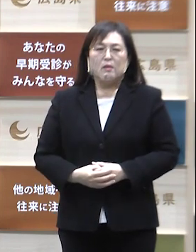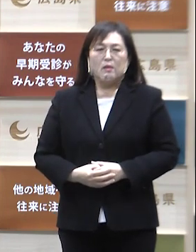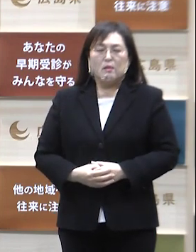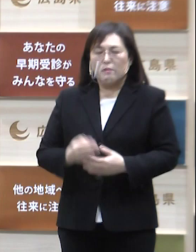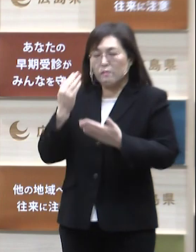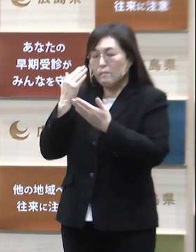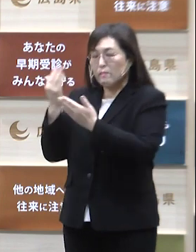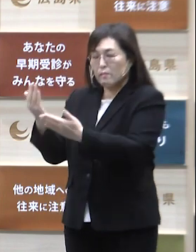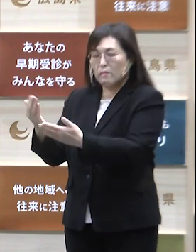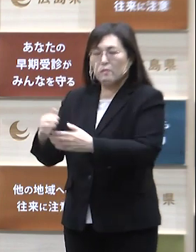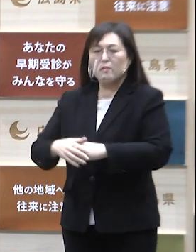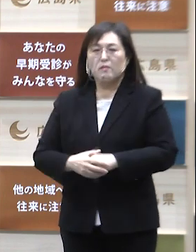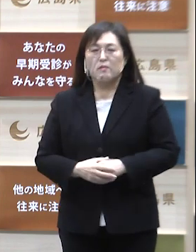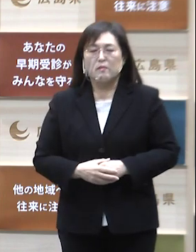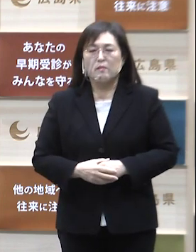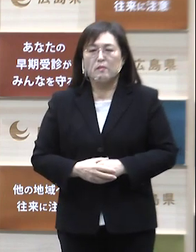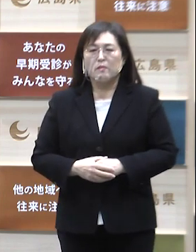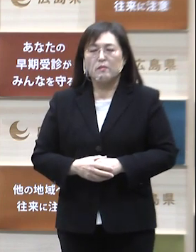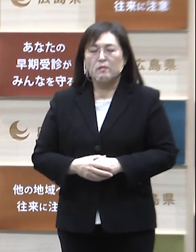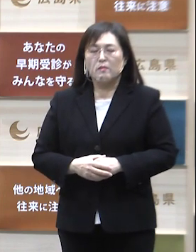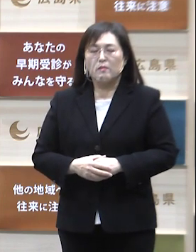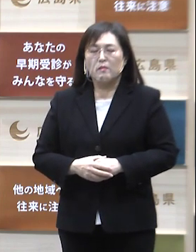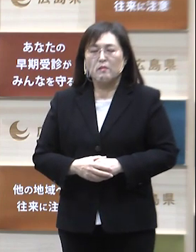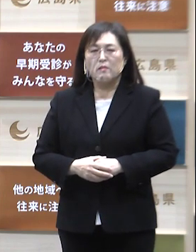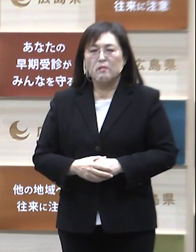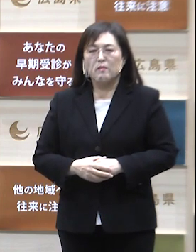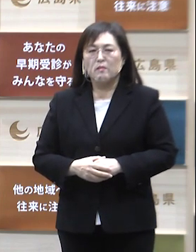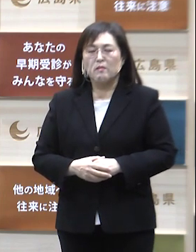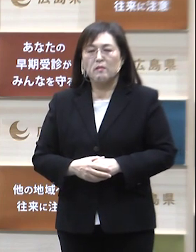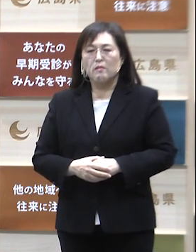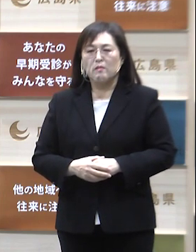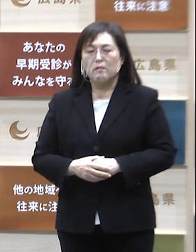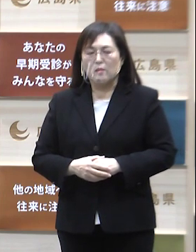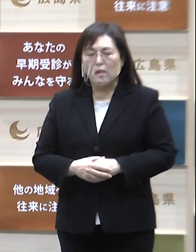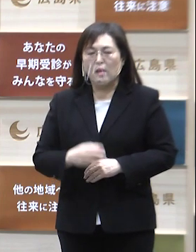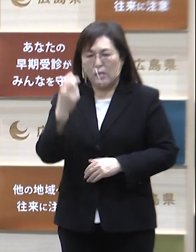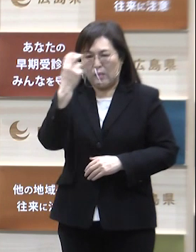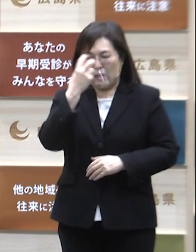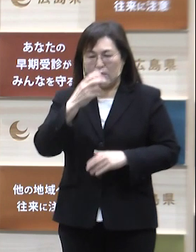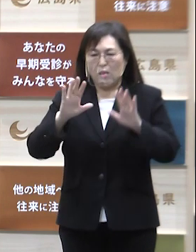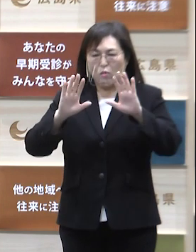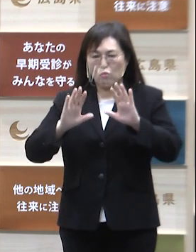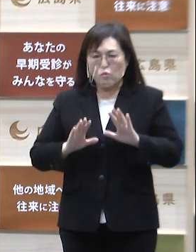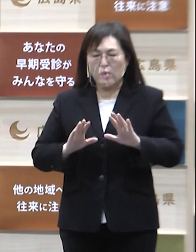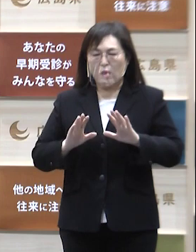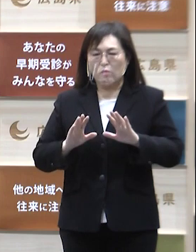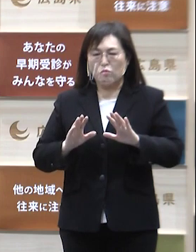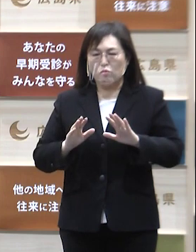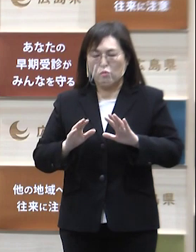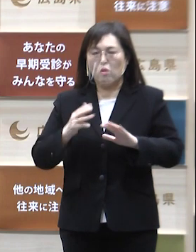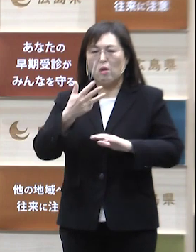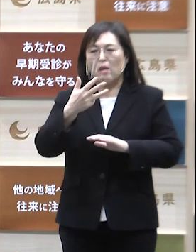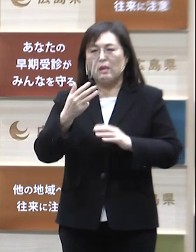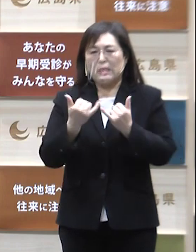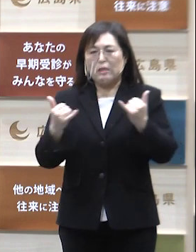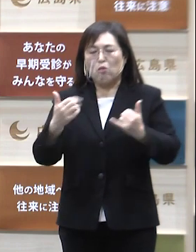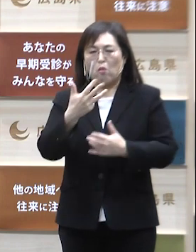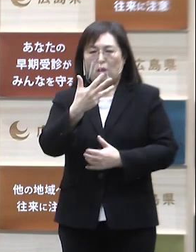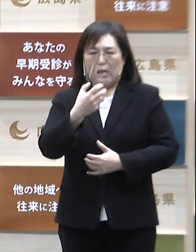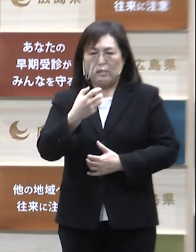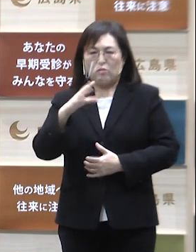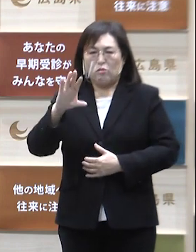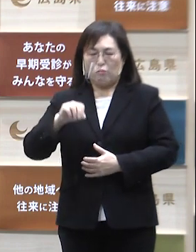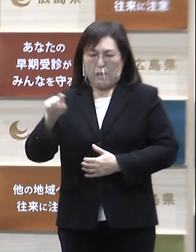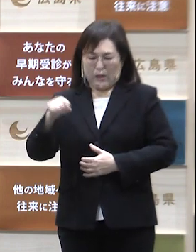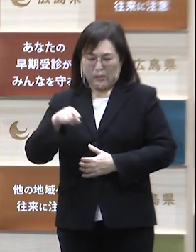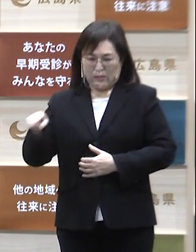それから予定通り行った場合にですね、80万人が最大対象になるわけですけれども、専門家の方からは、利